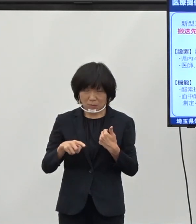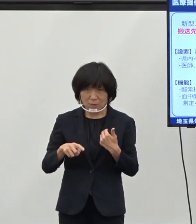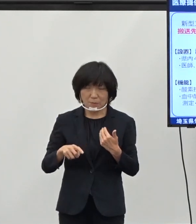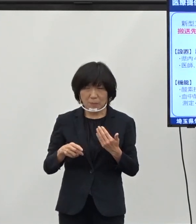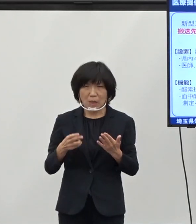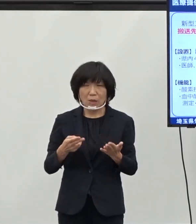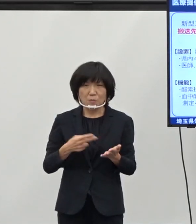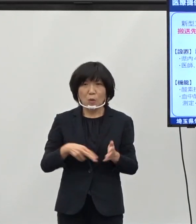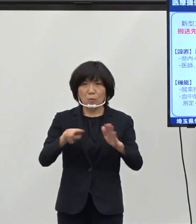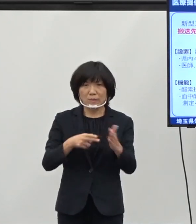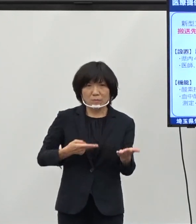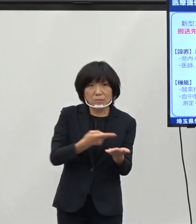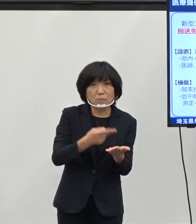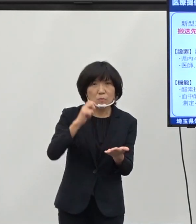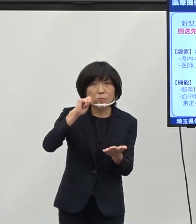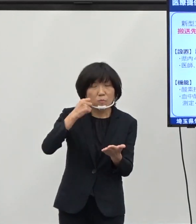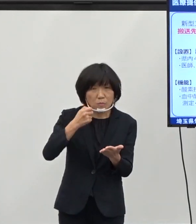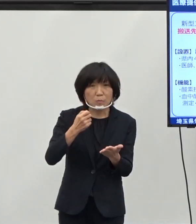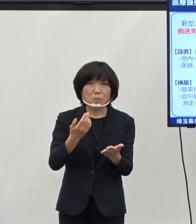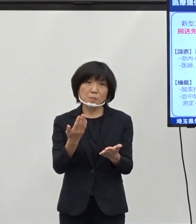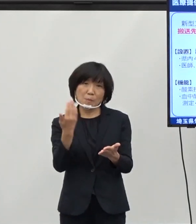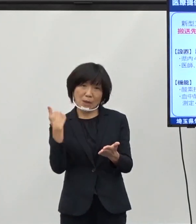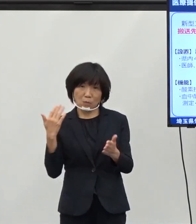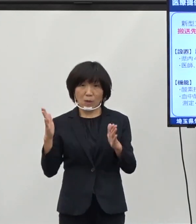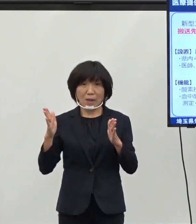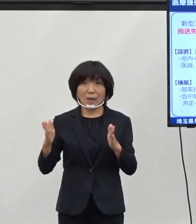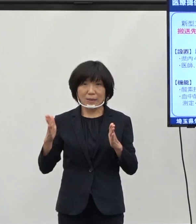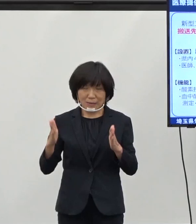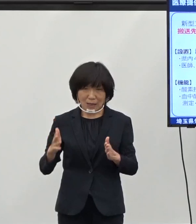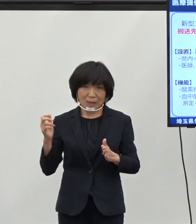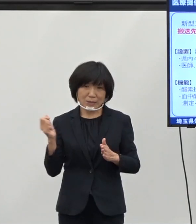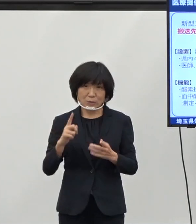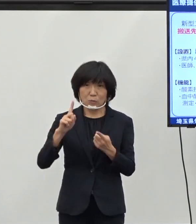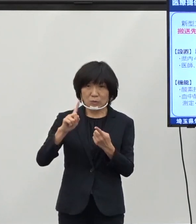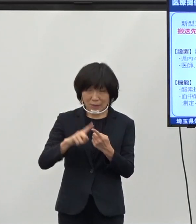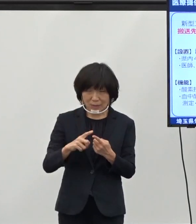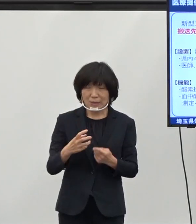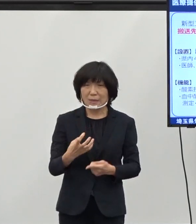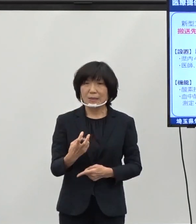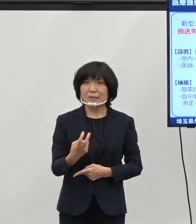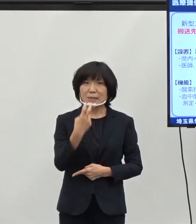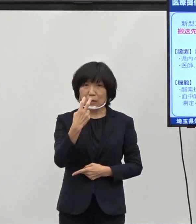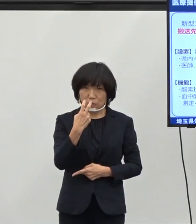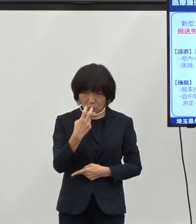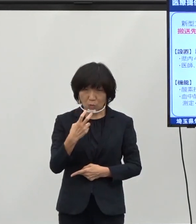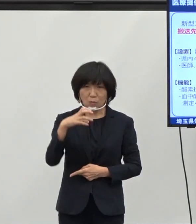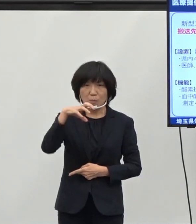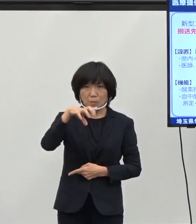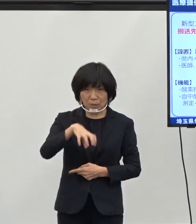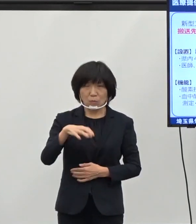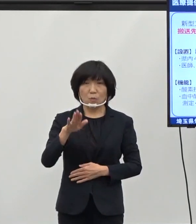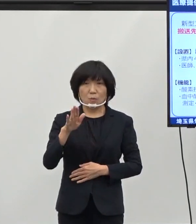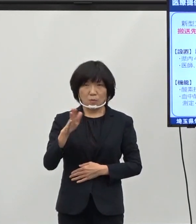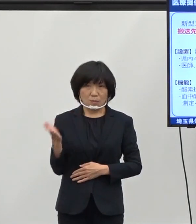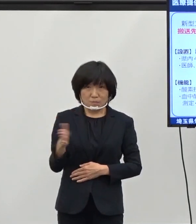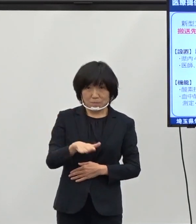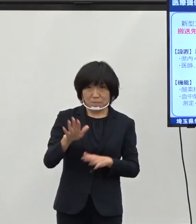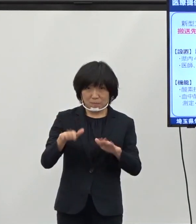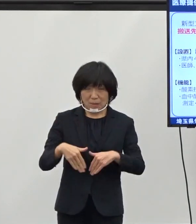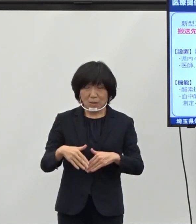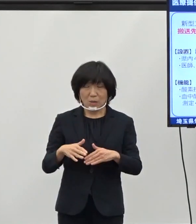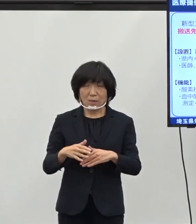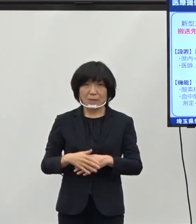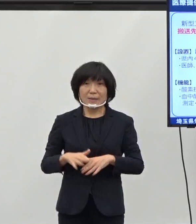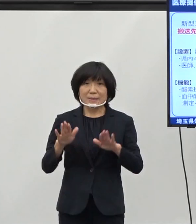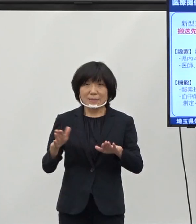がない場合、確定するまでの間緊急的に酸素投与を行う施設であります。特に昨今懸